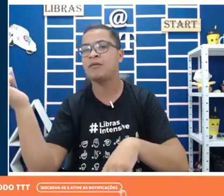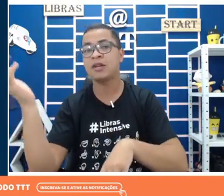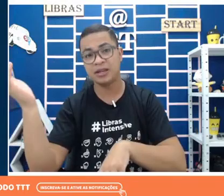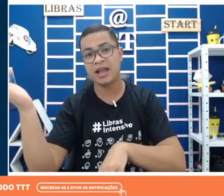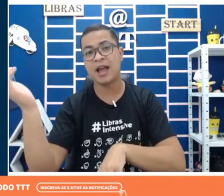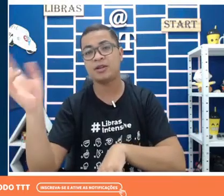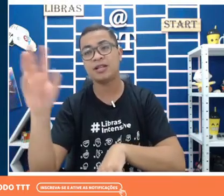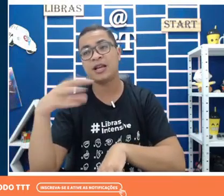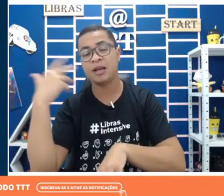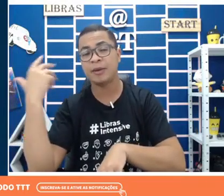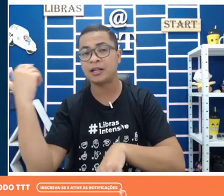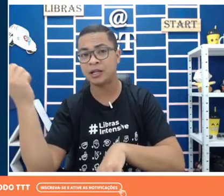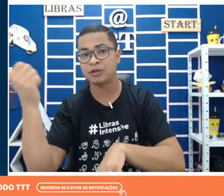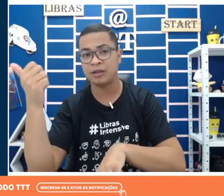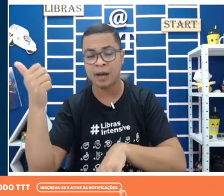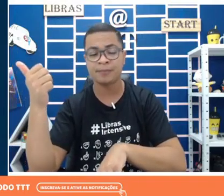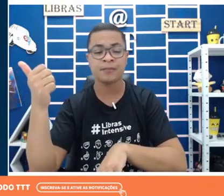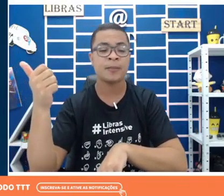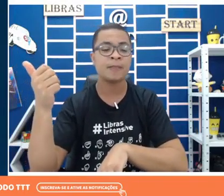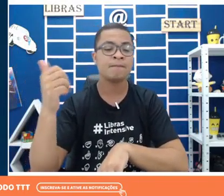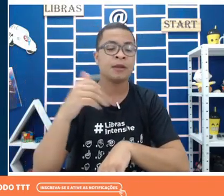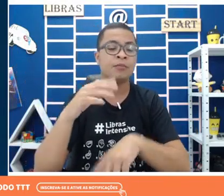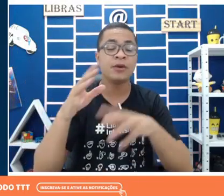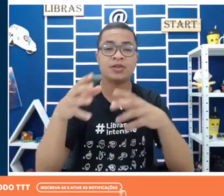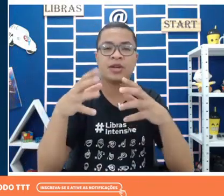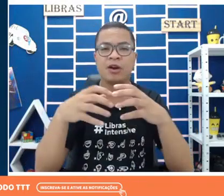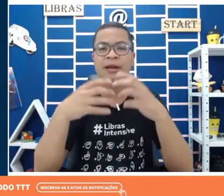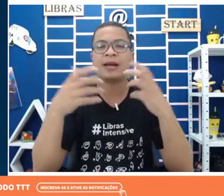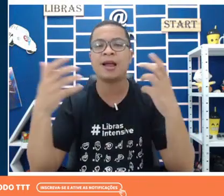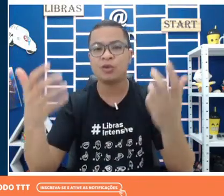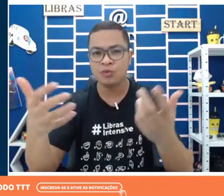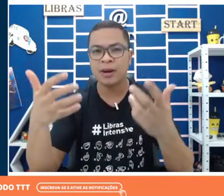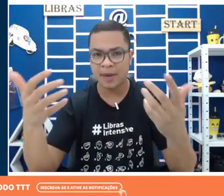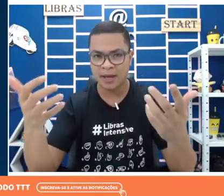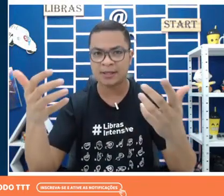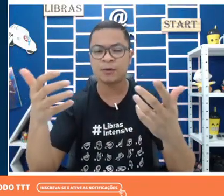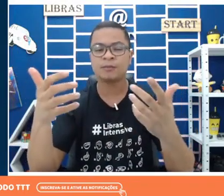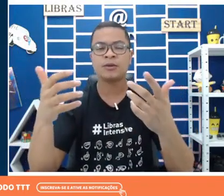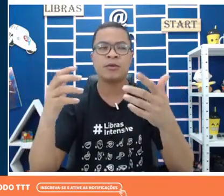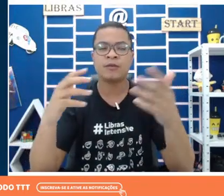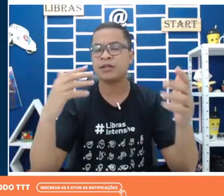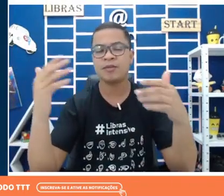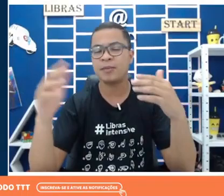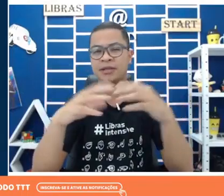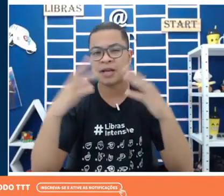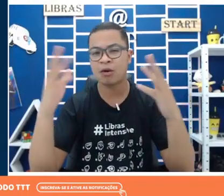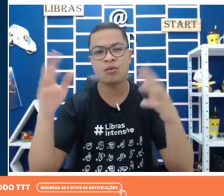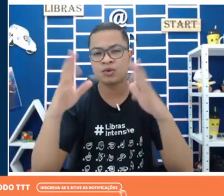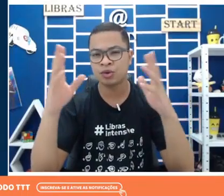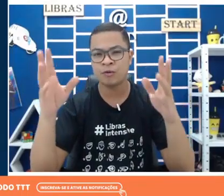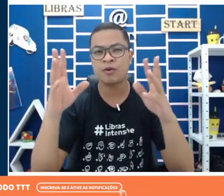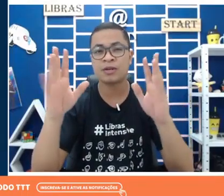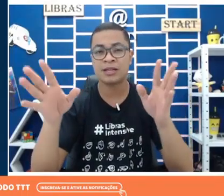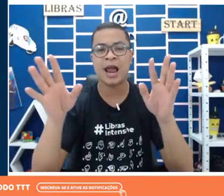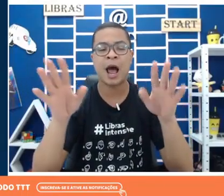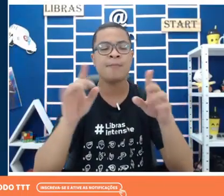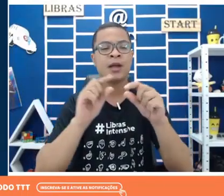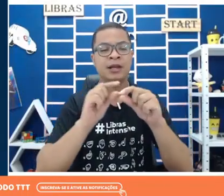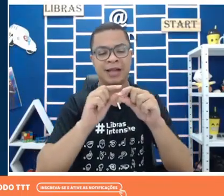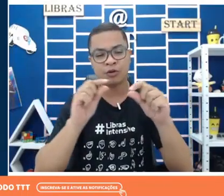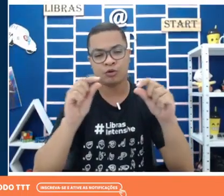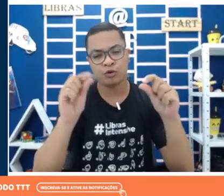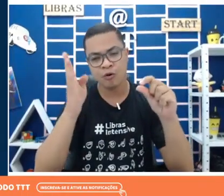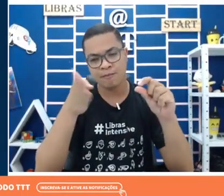fala, você é um intérprete, você está interpretando, tá? Por isso que a nomenclatura mesmo, quando vocês vão pesquisar cursos, alguma coisa, tá